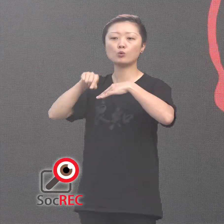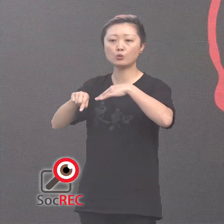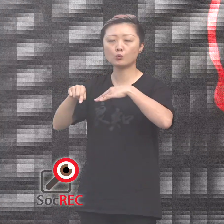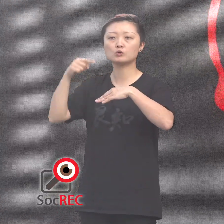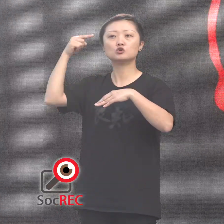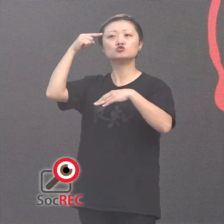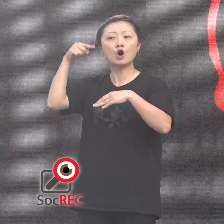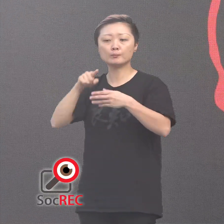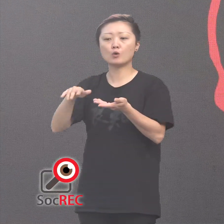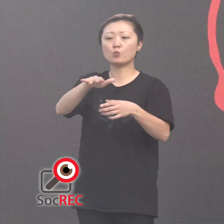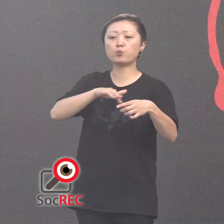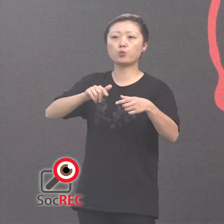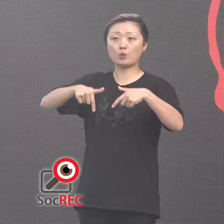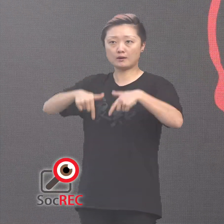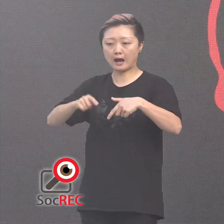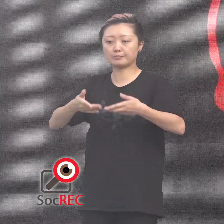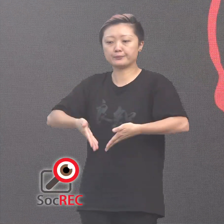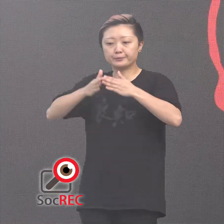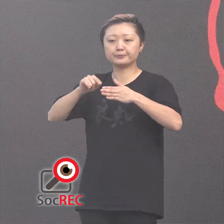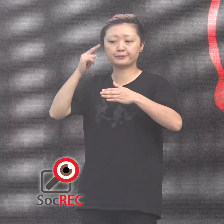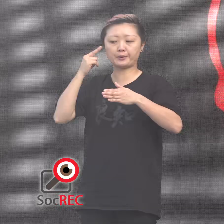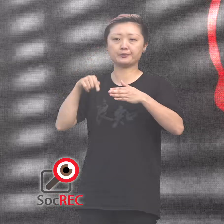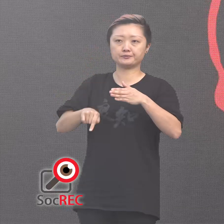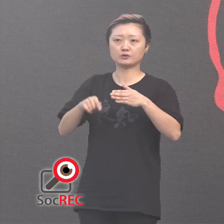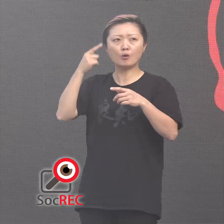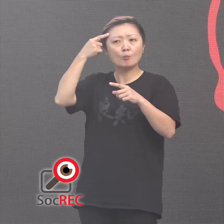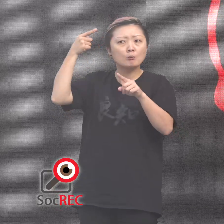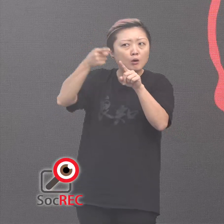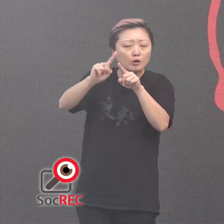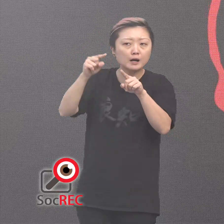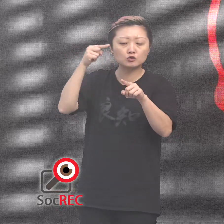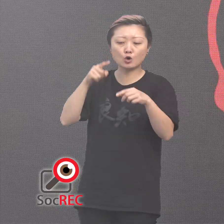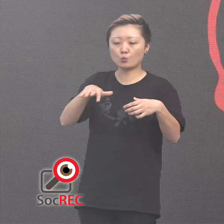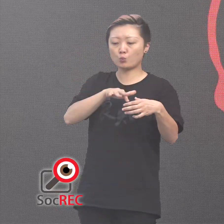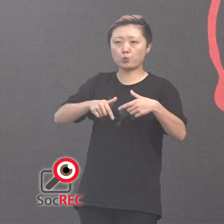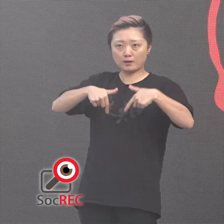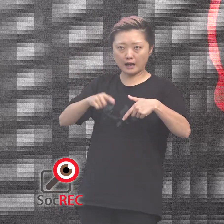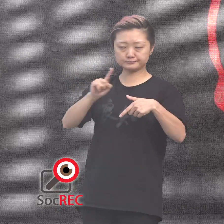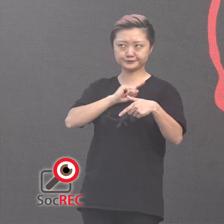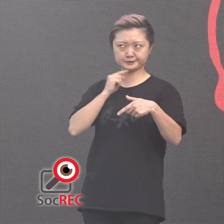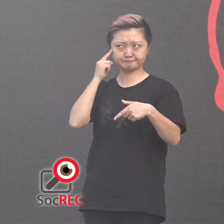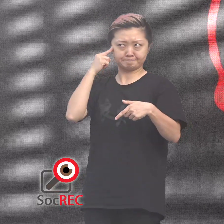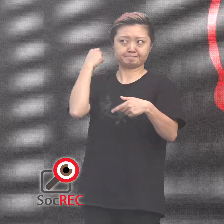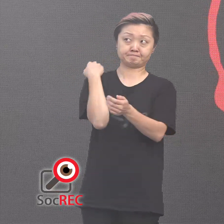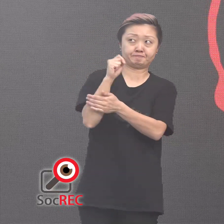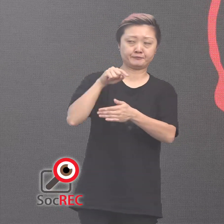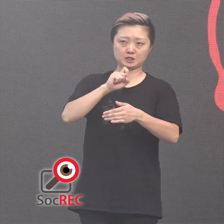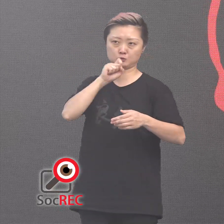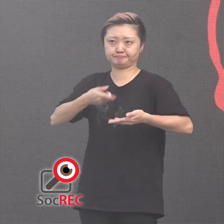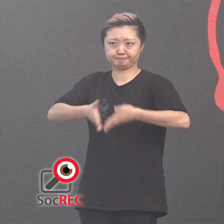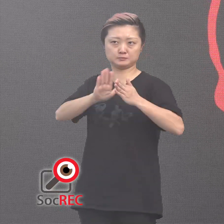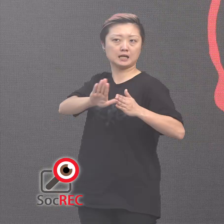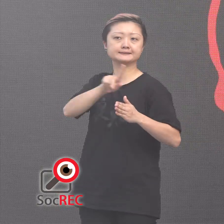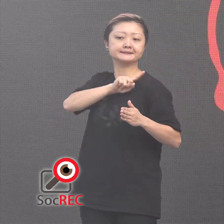国，他说为了湖南，为了中国，他需要建立湖南共和国。而今